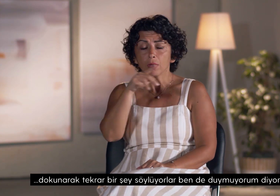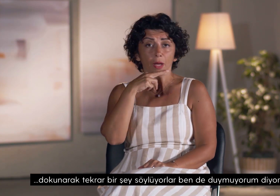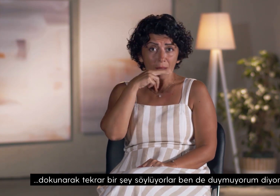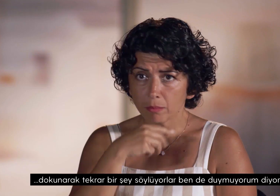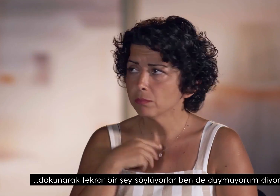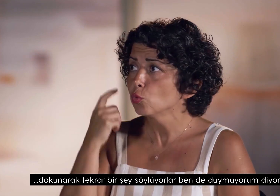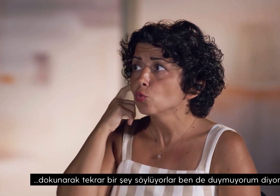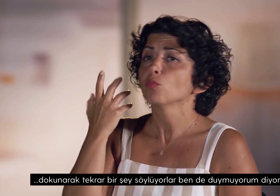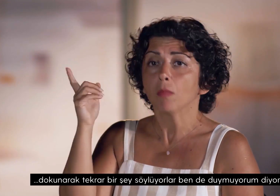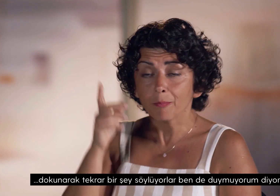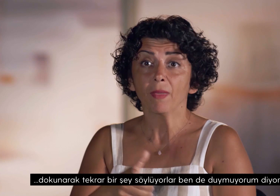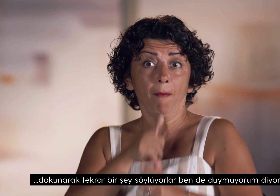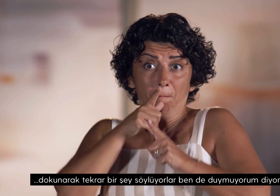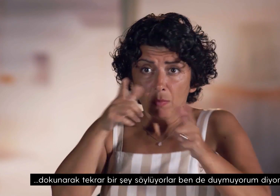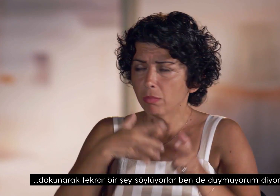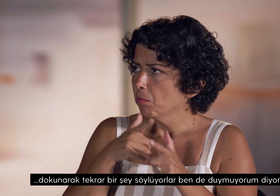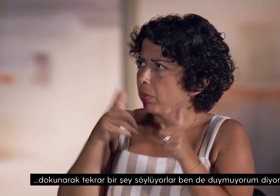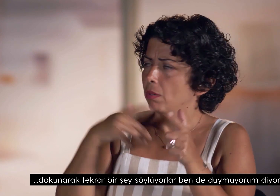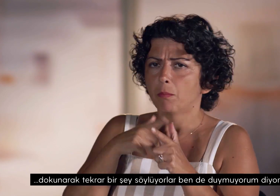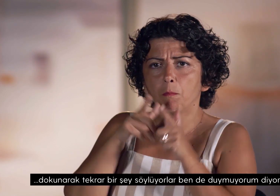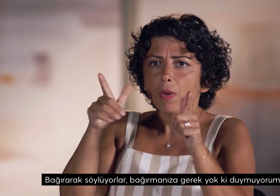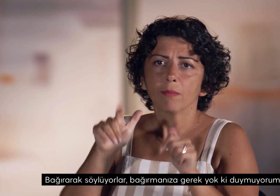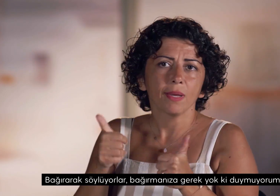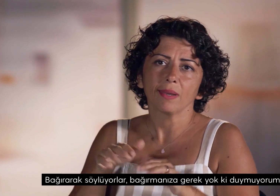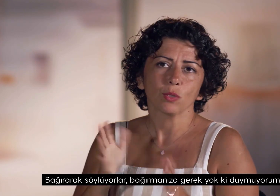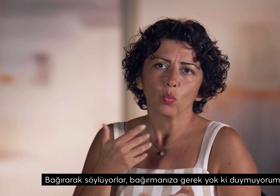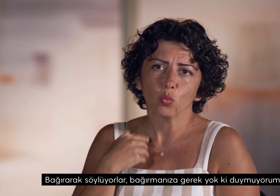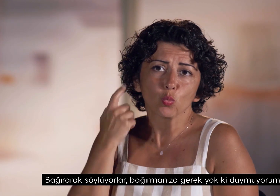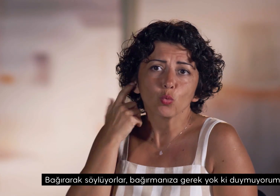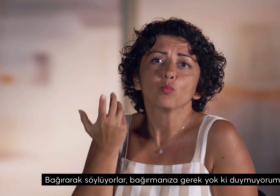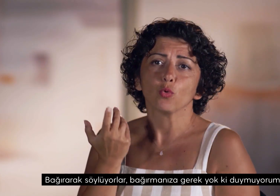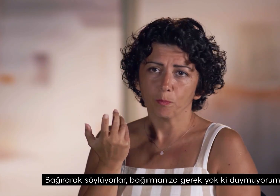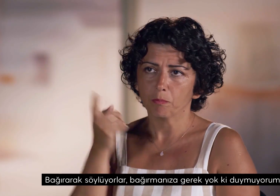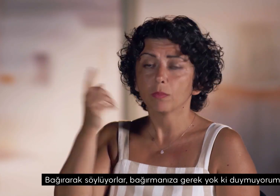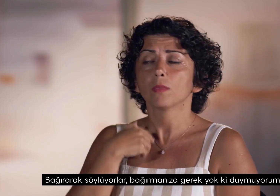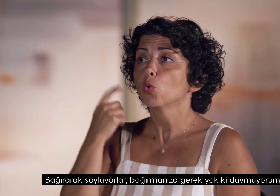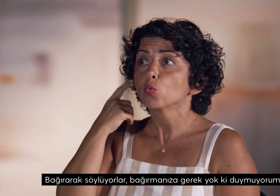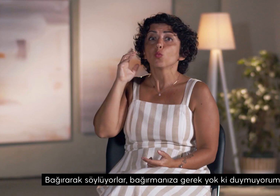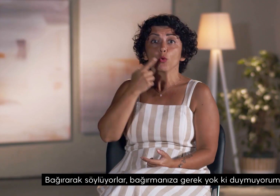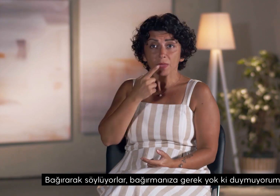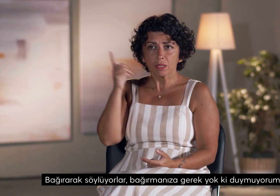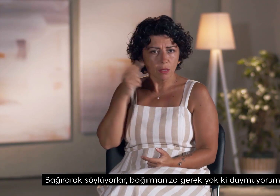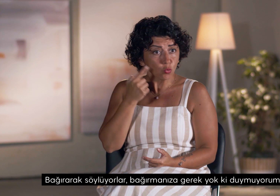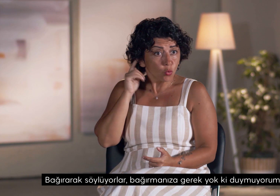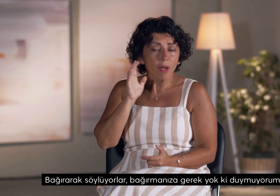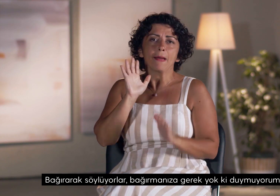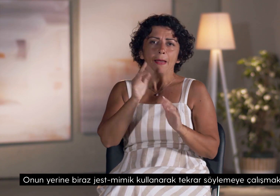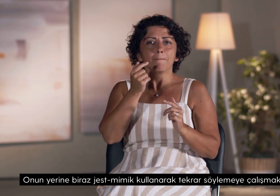bir şey söylüyorlar. Ben de duymuyorum diyorum. Bağırarak söylüyorlar. Bağırmanıza gerek yok ki, duymuyorum. Onun